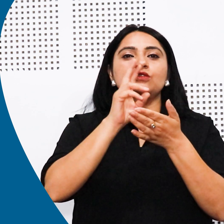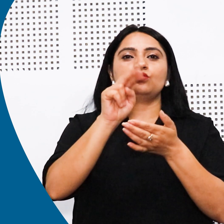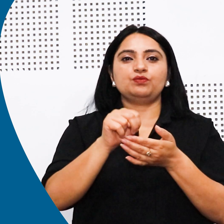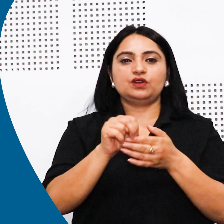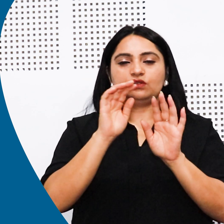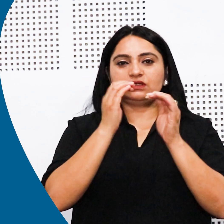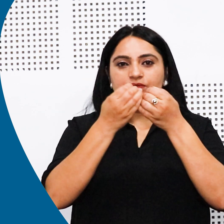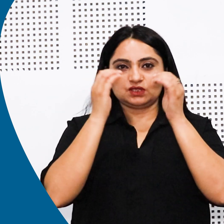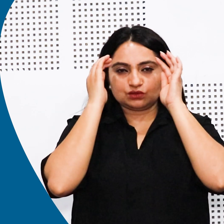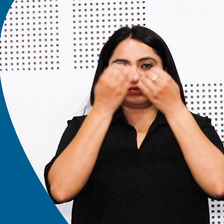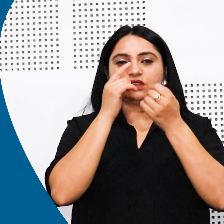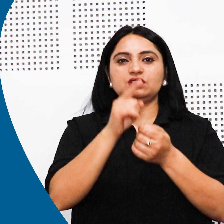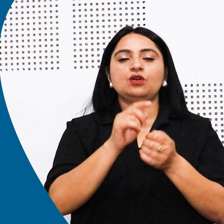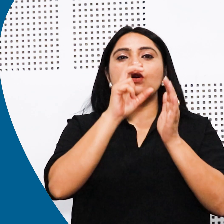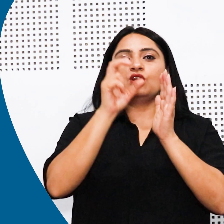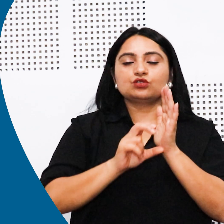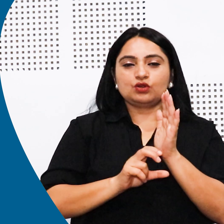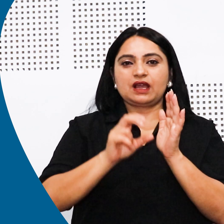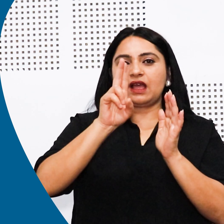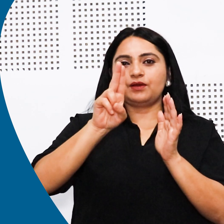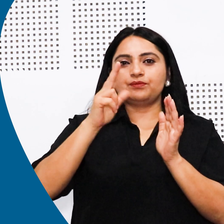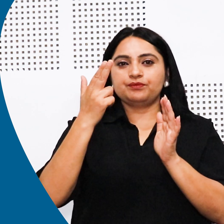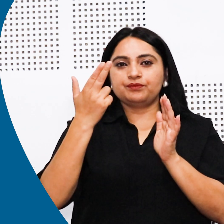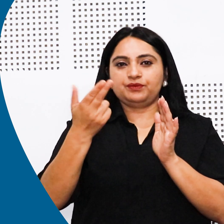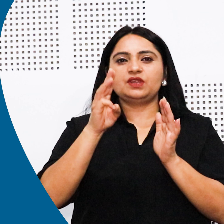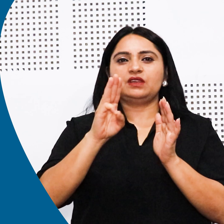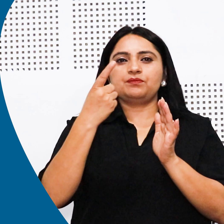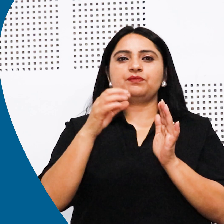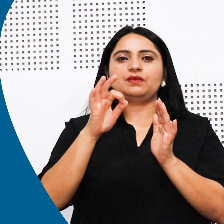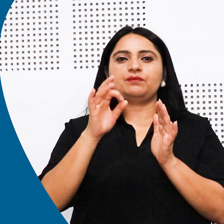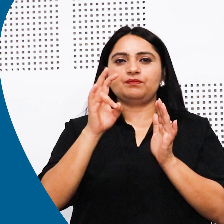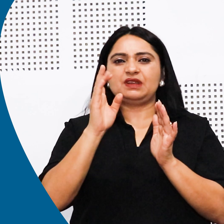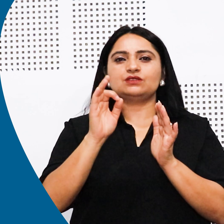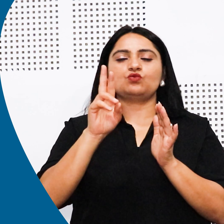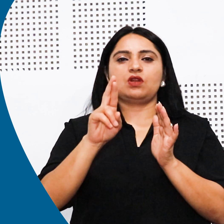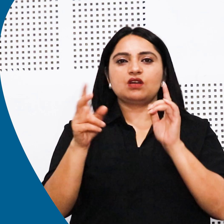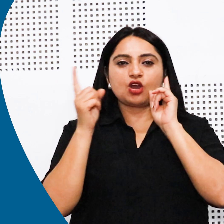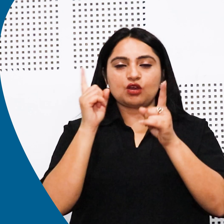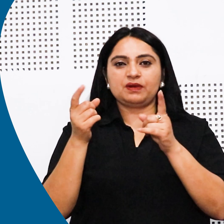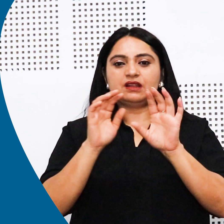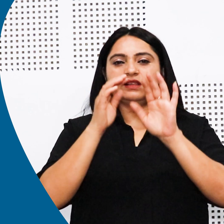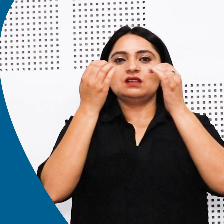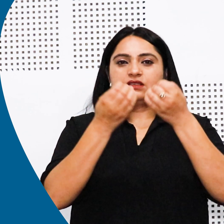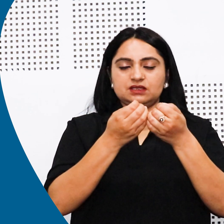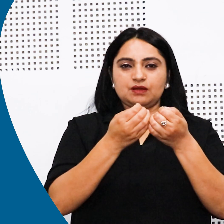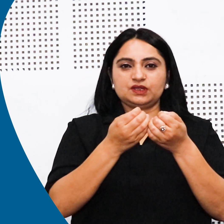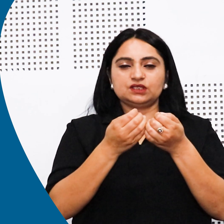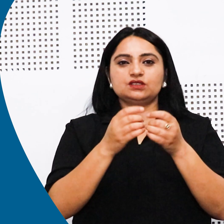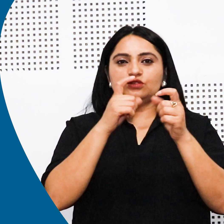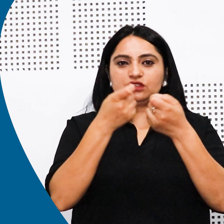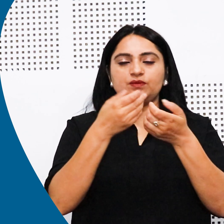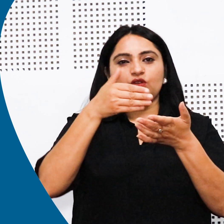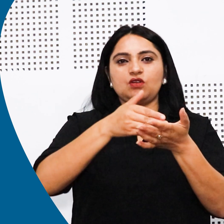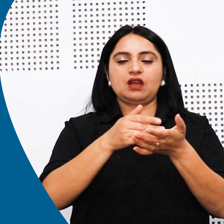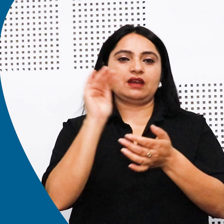सामाजिक सुरक्षा हो। दोलखाको भीमेश्वर नगरपालिकाले सामाजिक सुरक्षाका लागि गरेको लगानी र उपलब्धिका बारेमा नागरिक